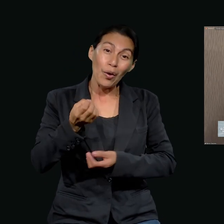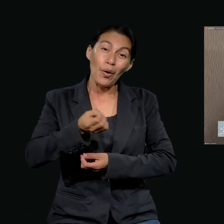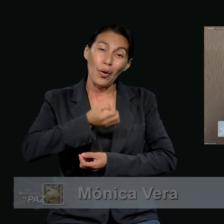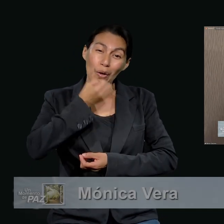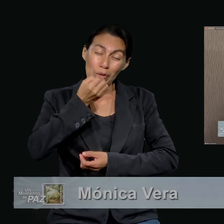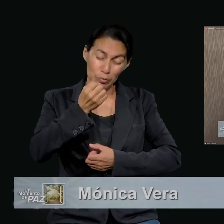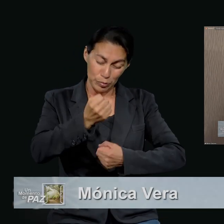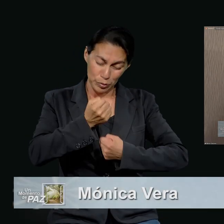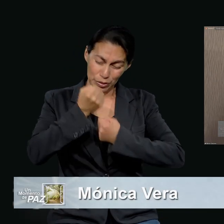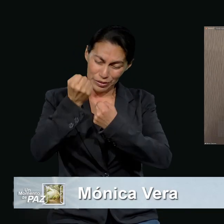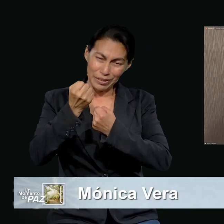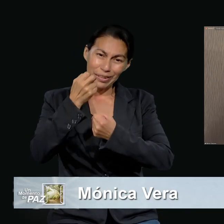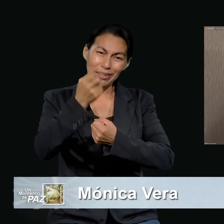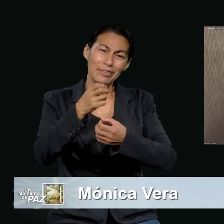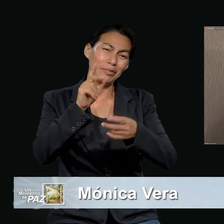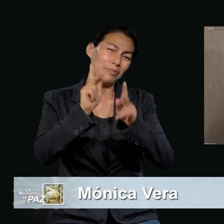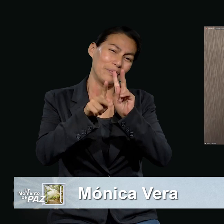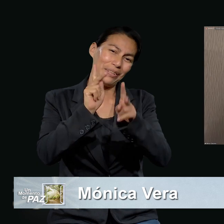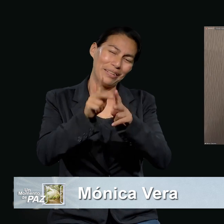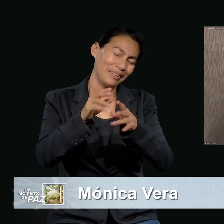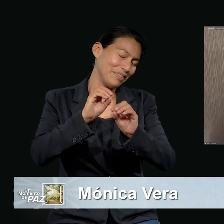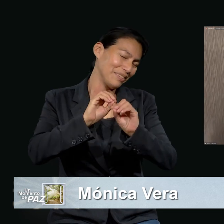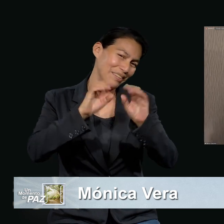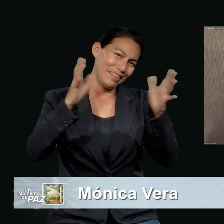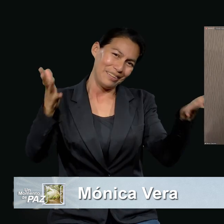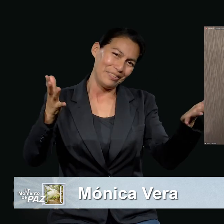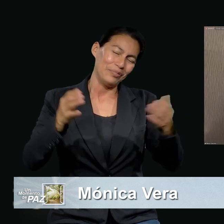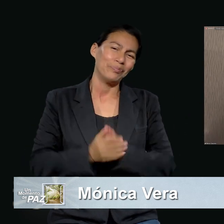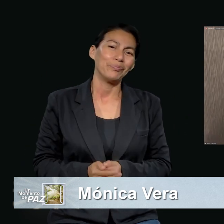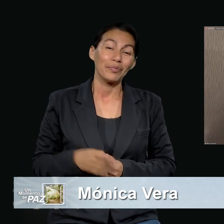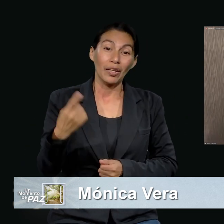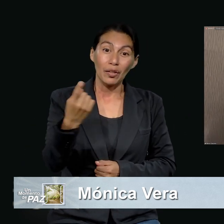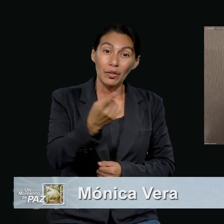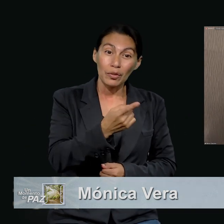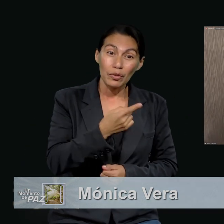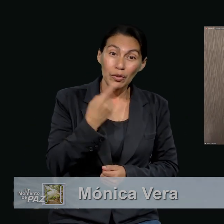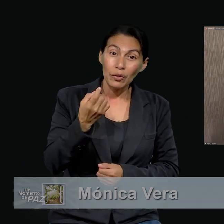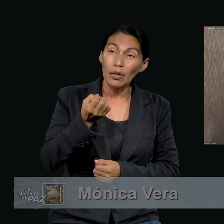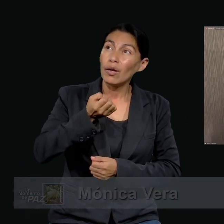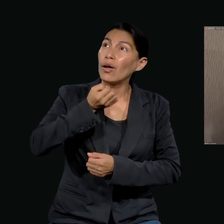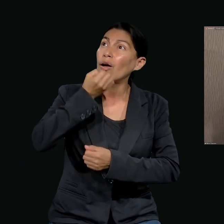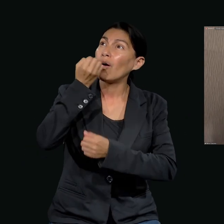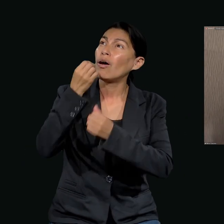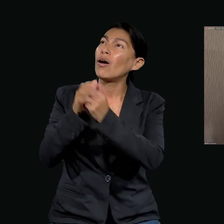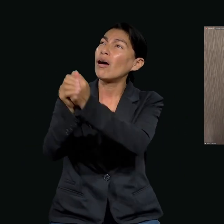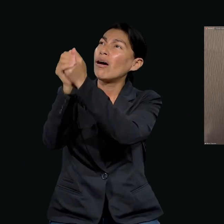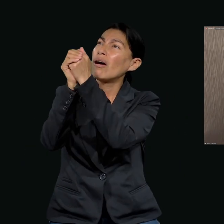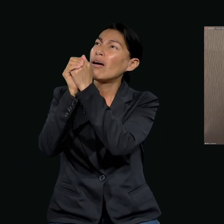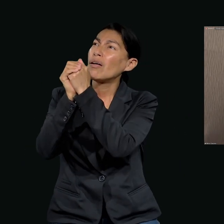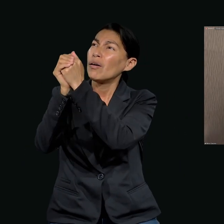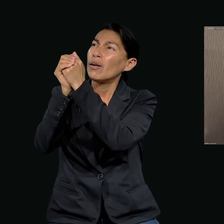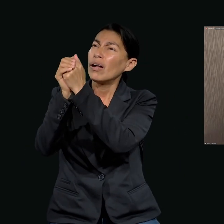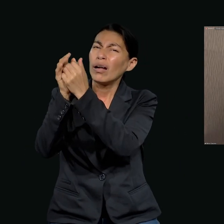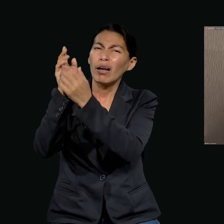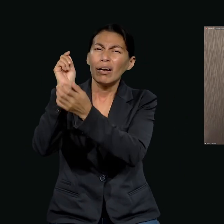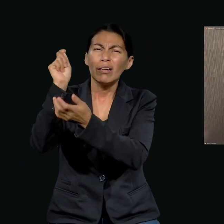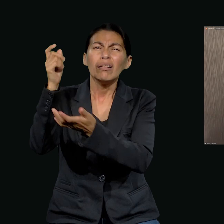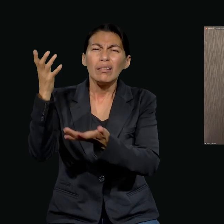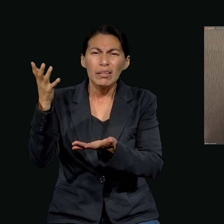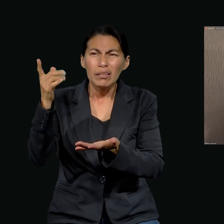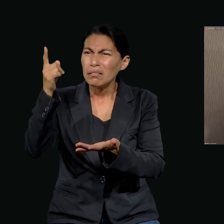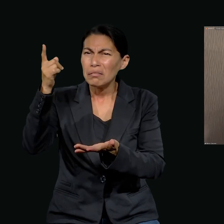del poder de la oración. ¿Pero cómo invocaremos a aquel del cual no creemos que